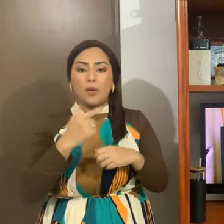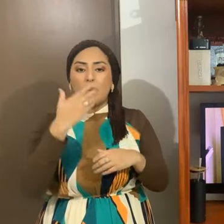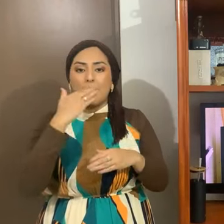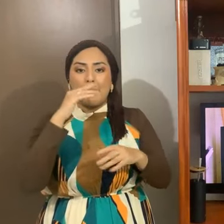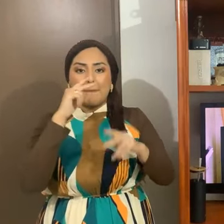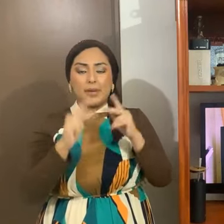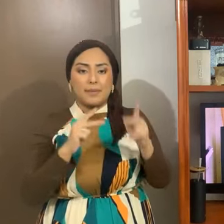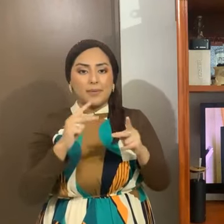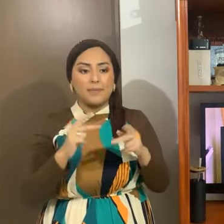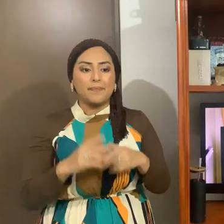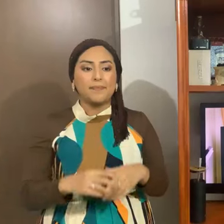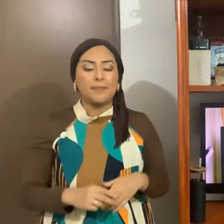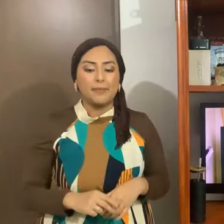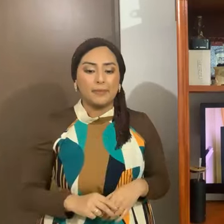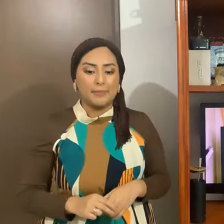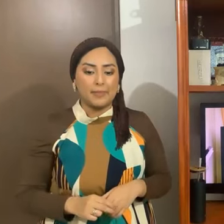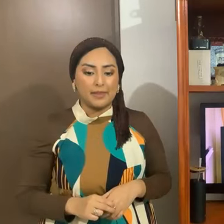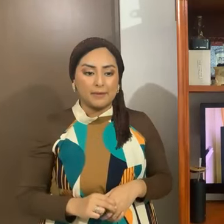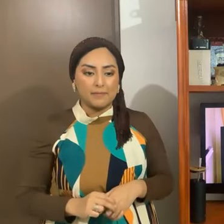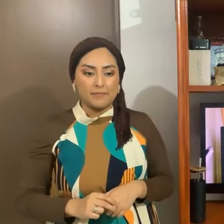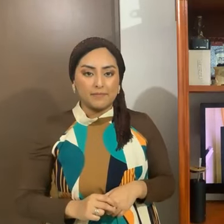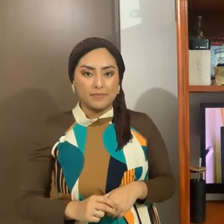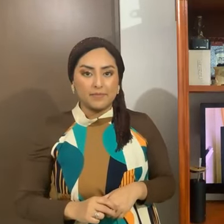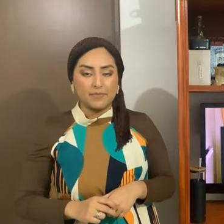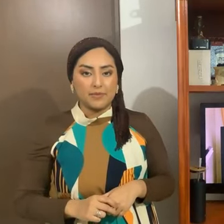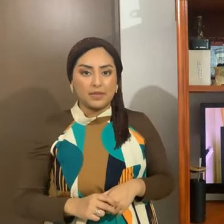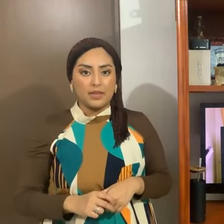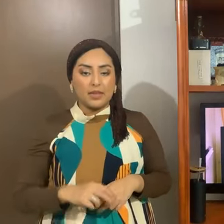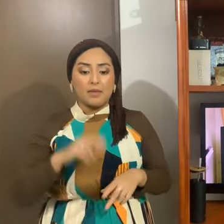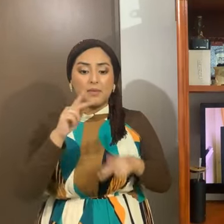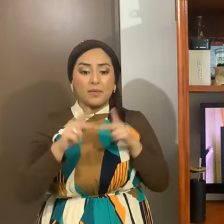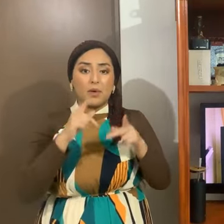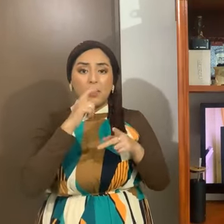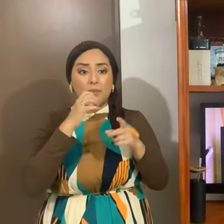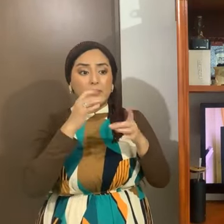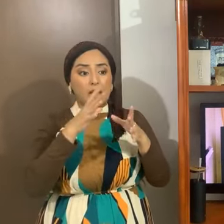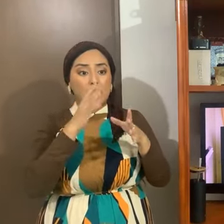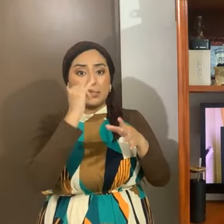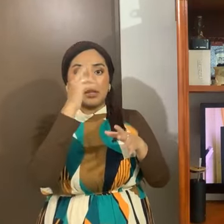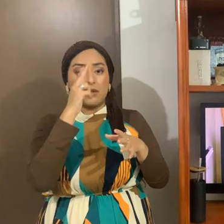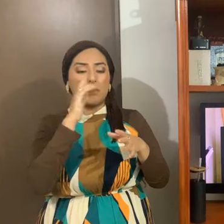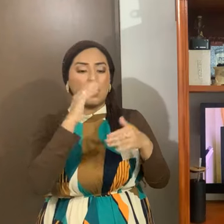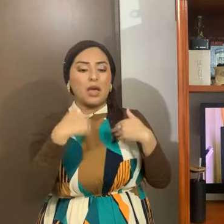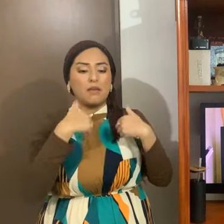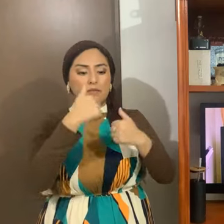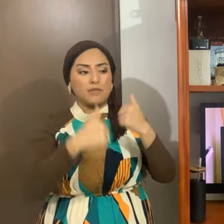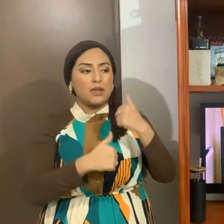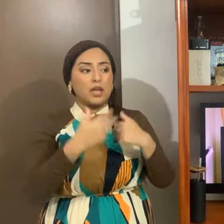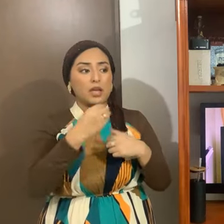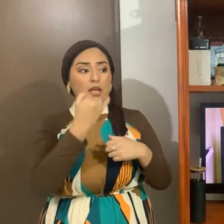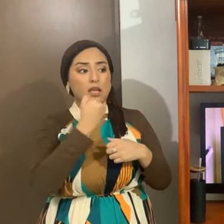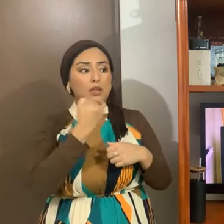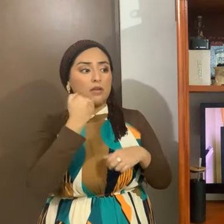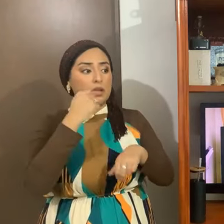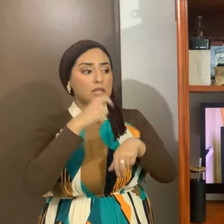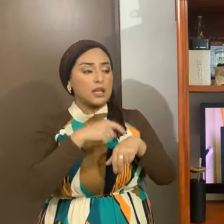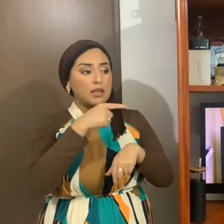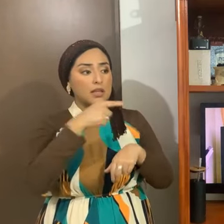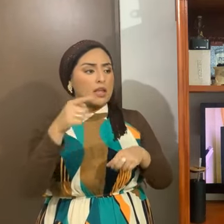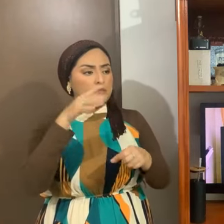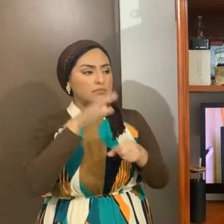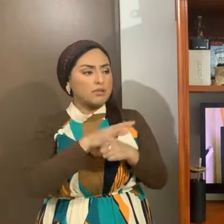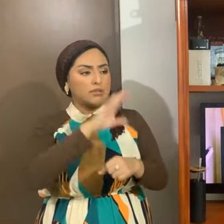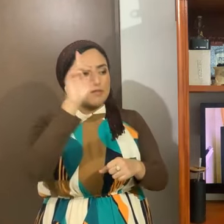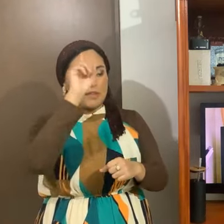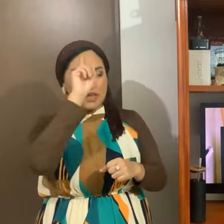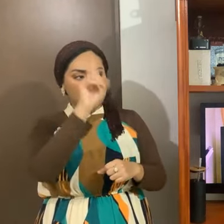enemigos y vuelto mi mano contra sus adversarios. Los que aborrecen a Yahweh se le habrían sometido, y el tiempo de ellos sería